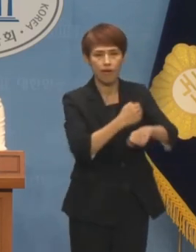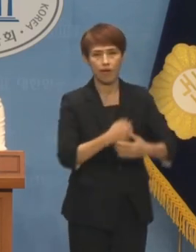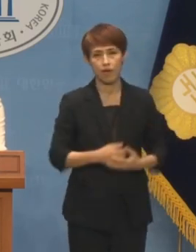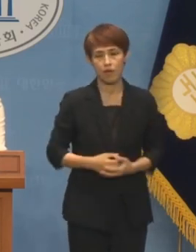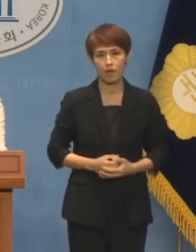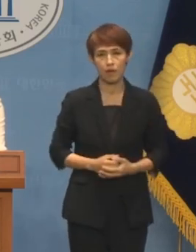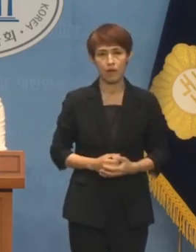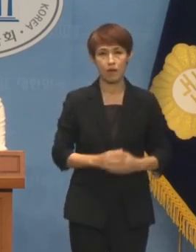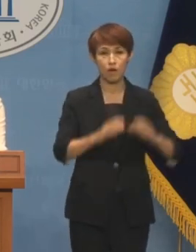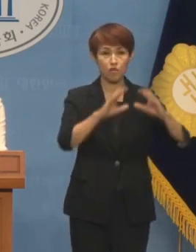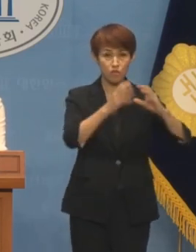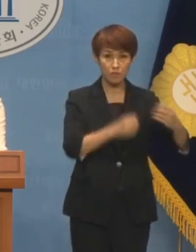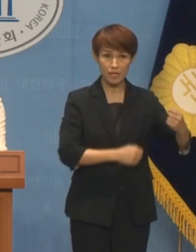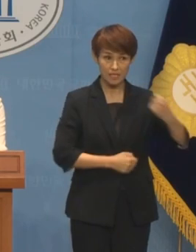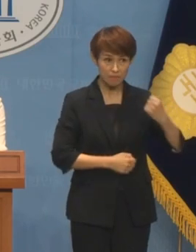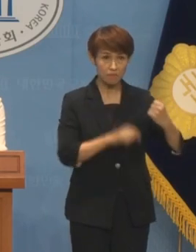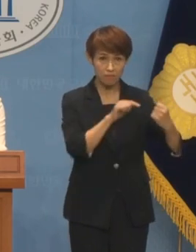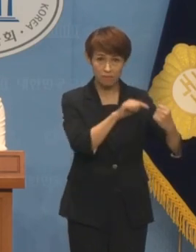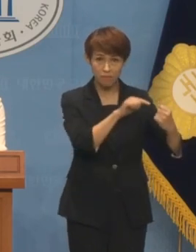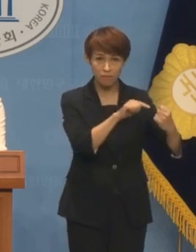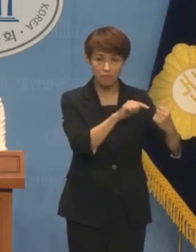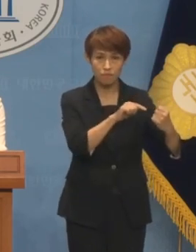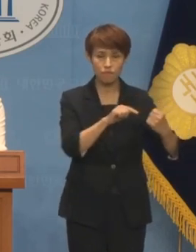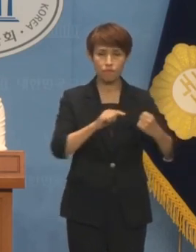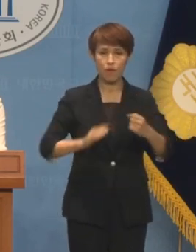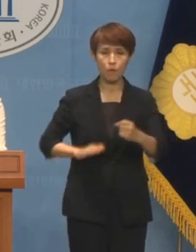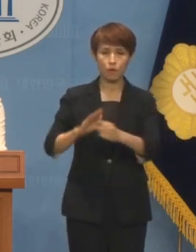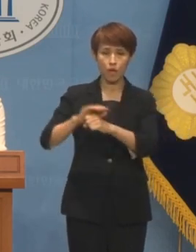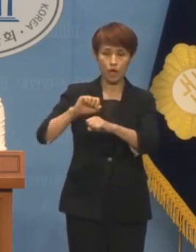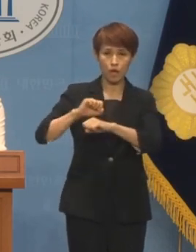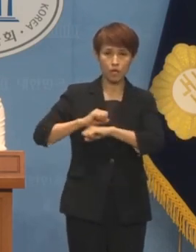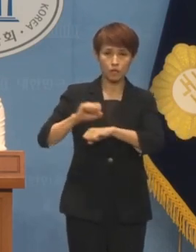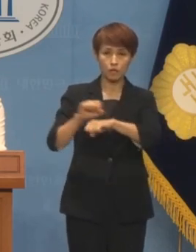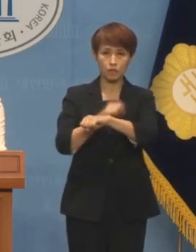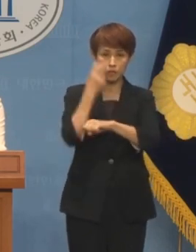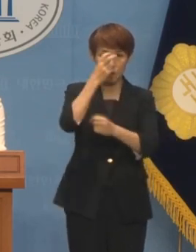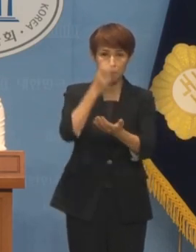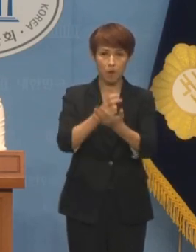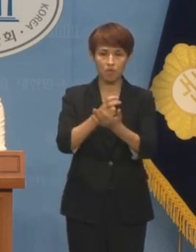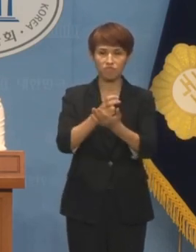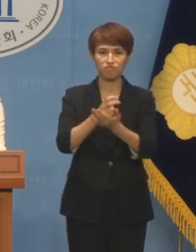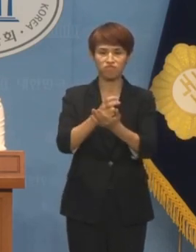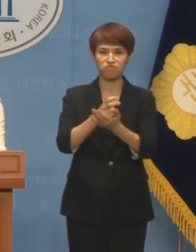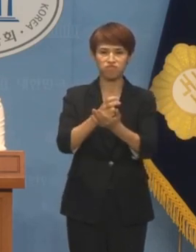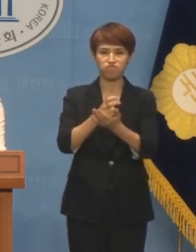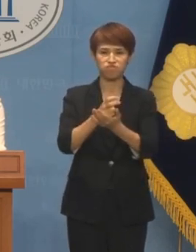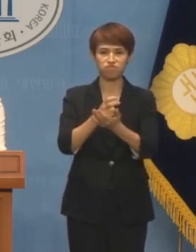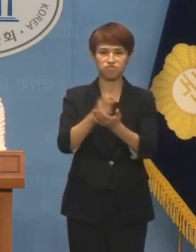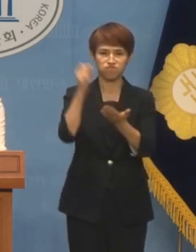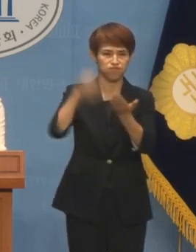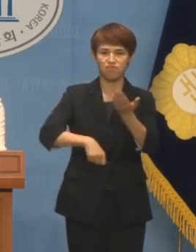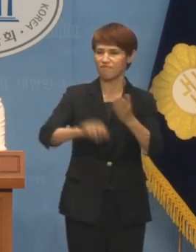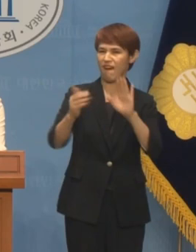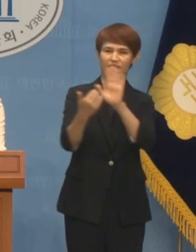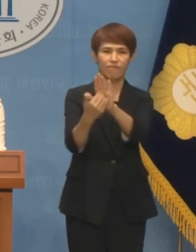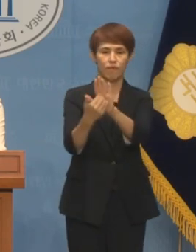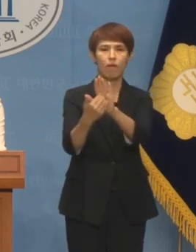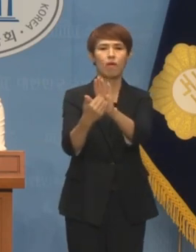국민의힘이 낯뜨거운 줄 모르고 해병대원 특검법을 부결시키겠다며 당력을 총동원하고